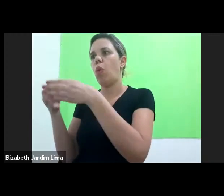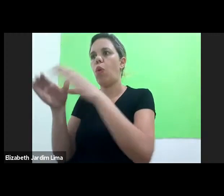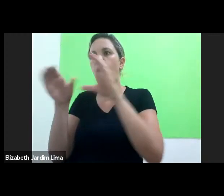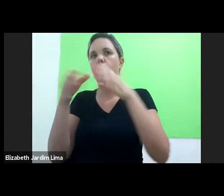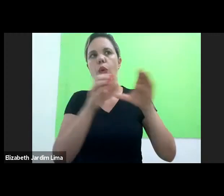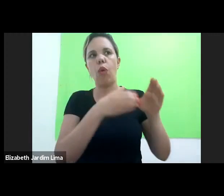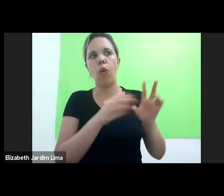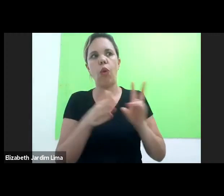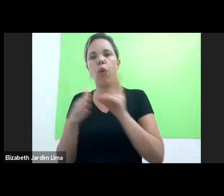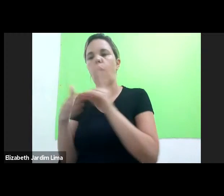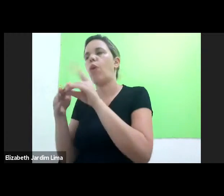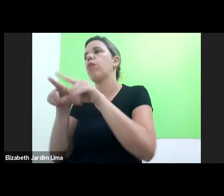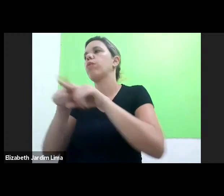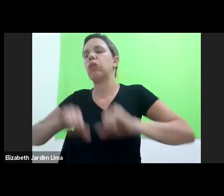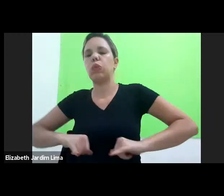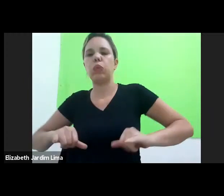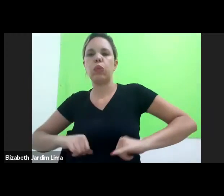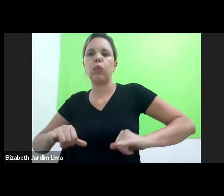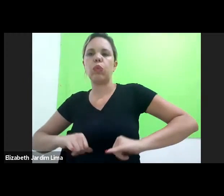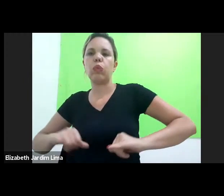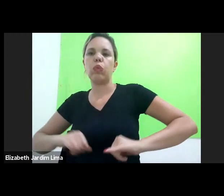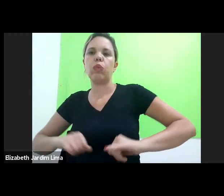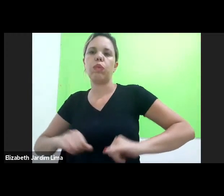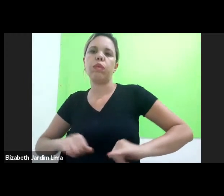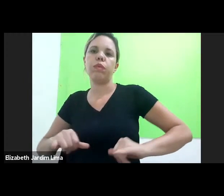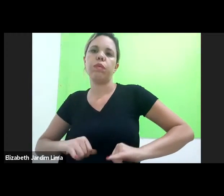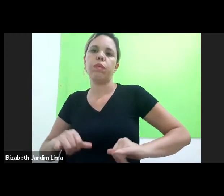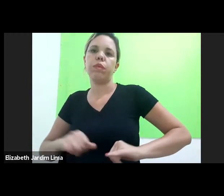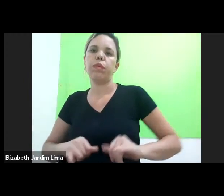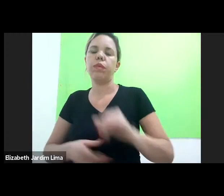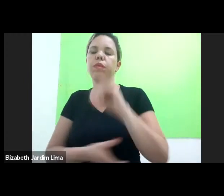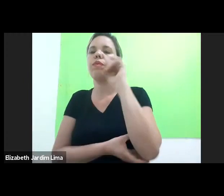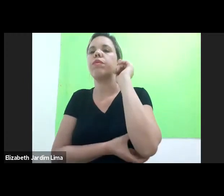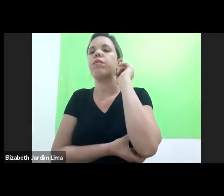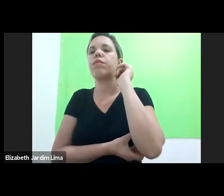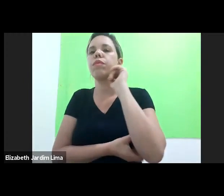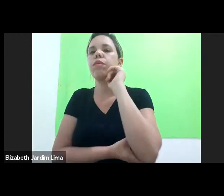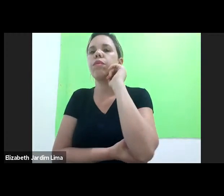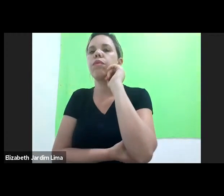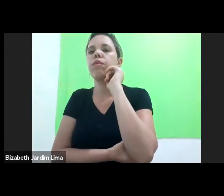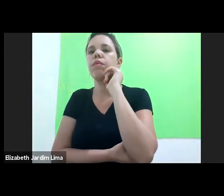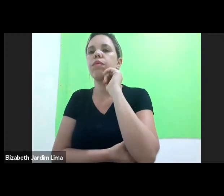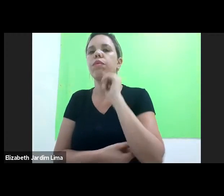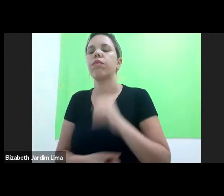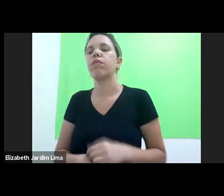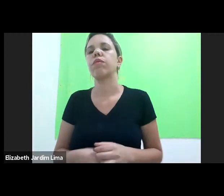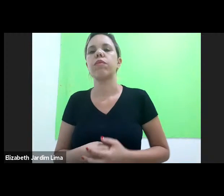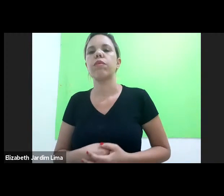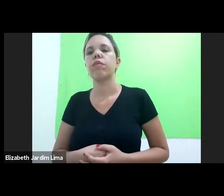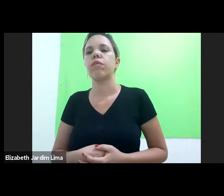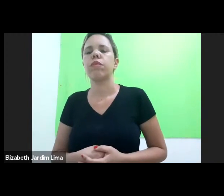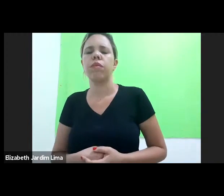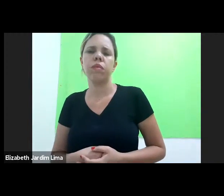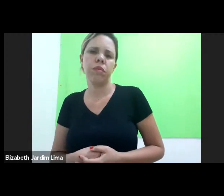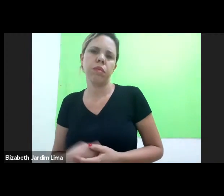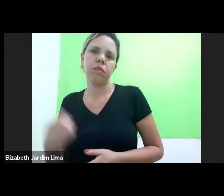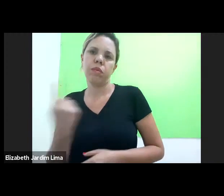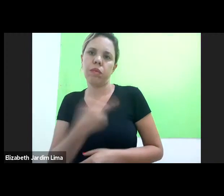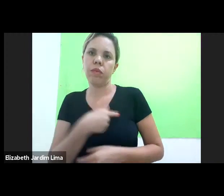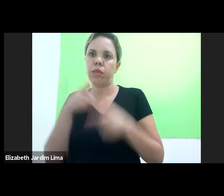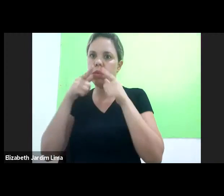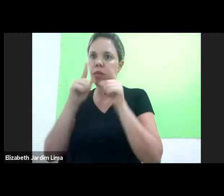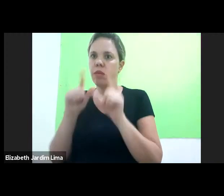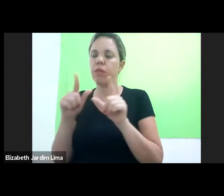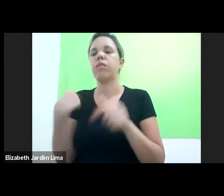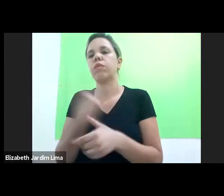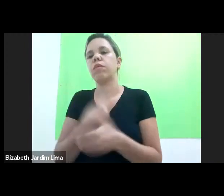também sofremos a perca ou a retirada da nossa língua materna,